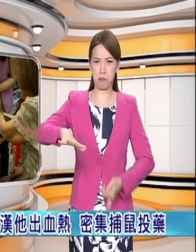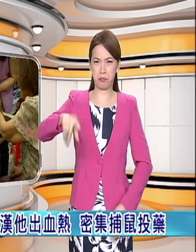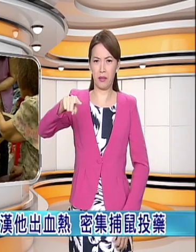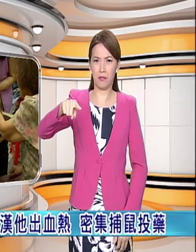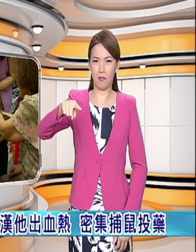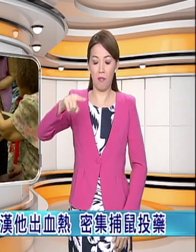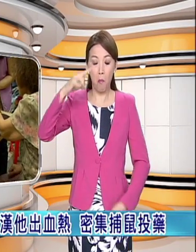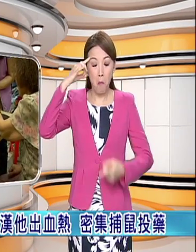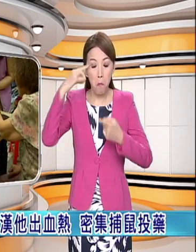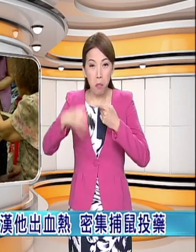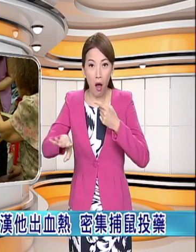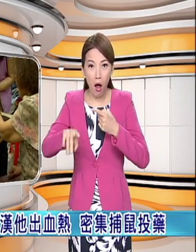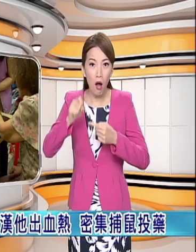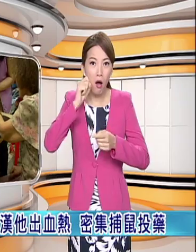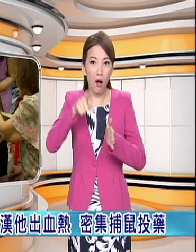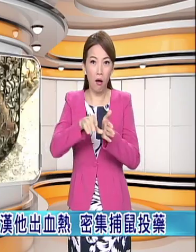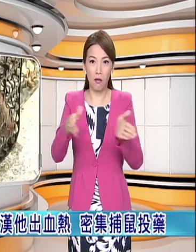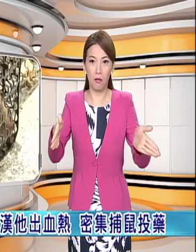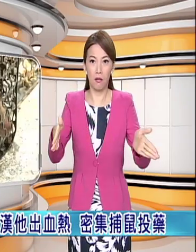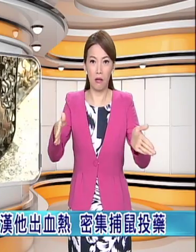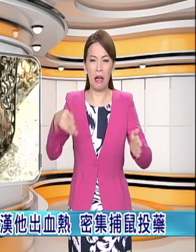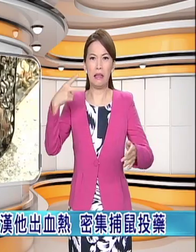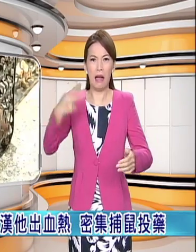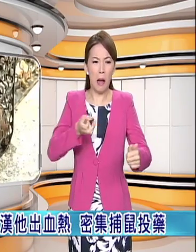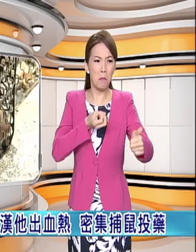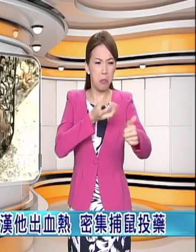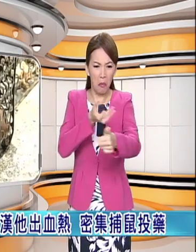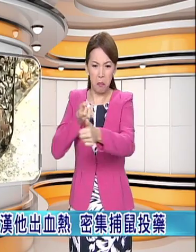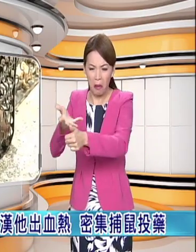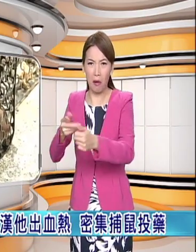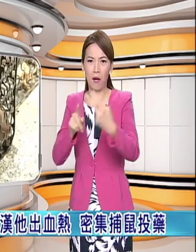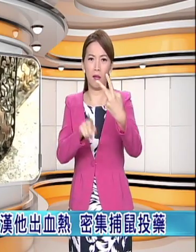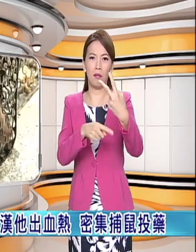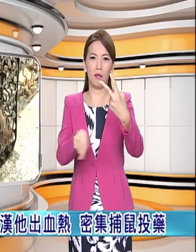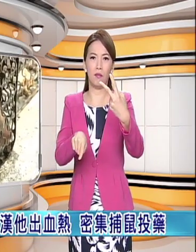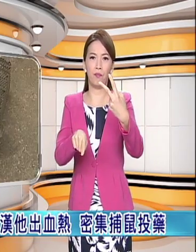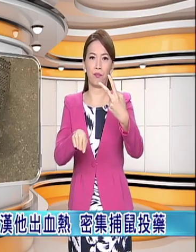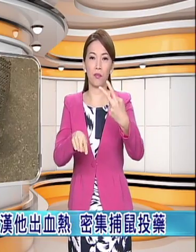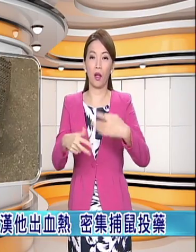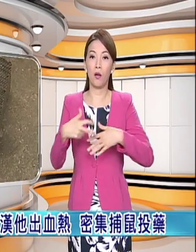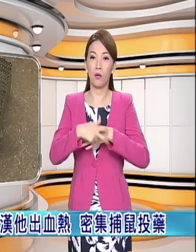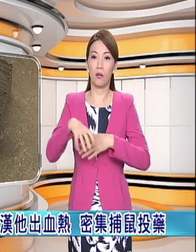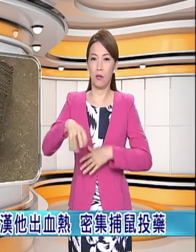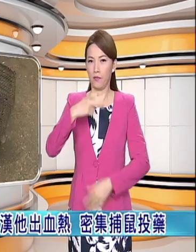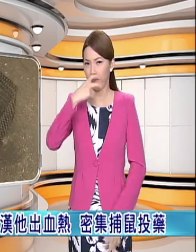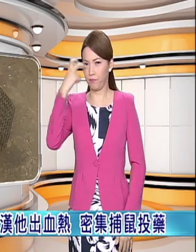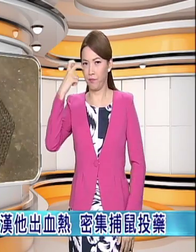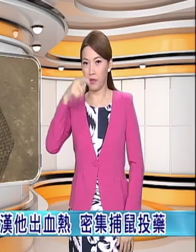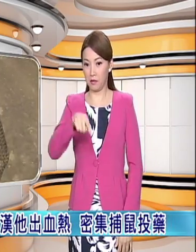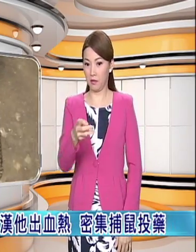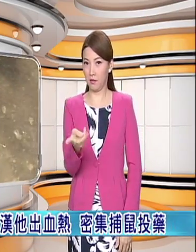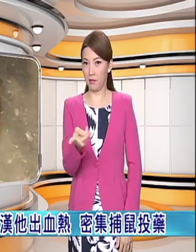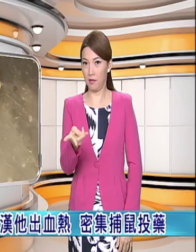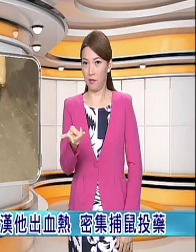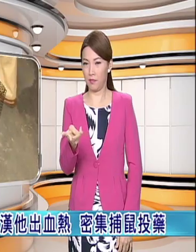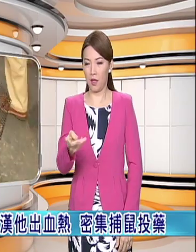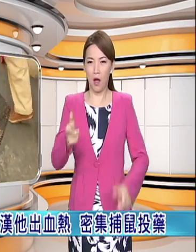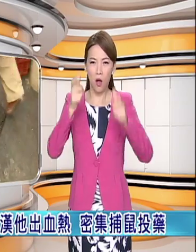个多月期间又发生了两例，卫生单位就发现三起病例都和